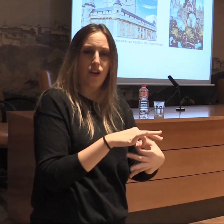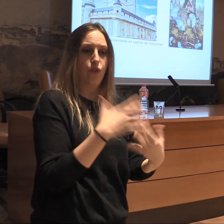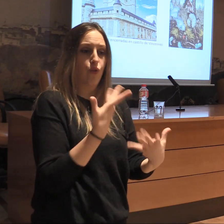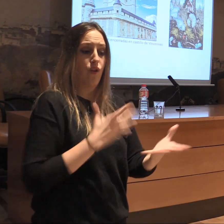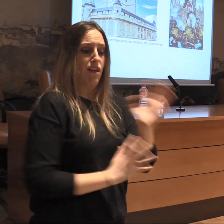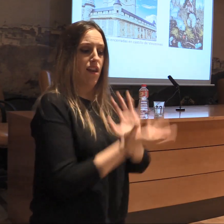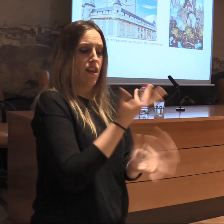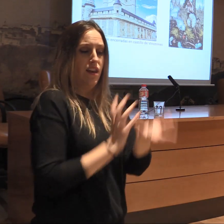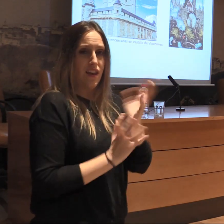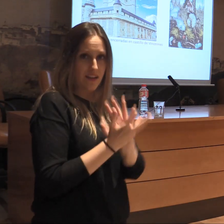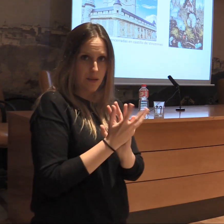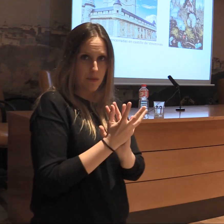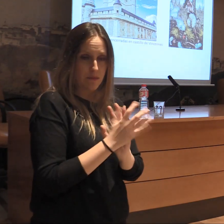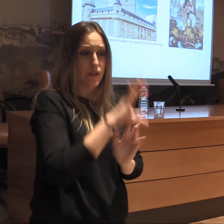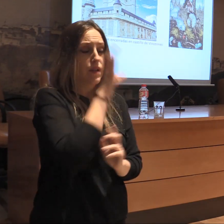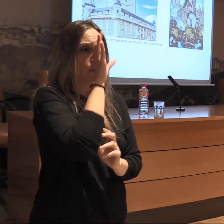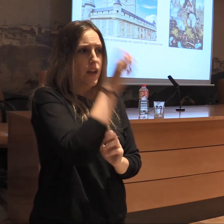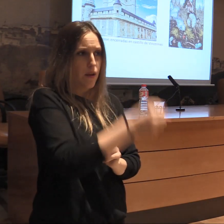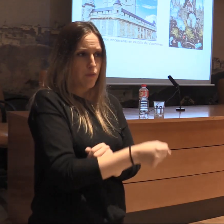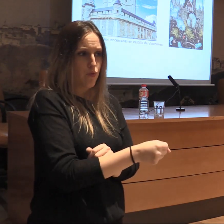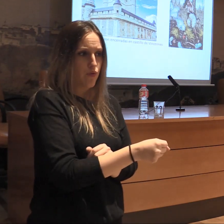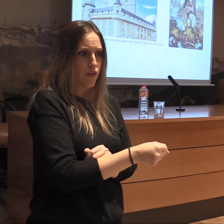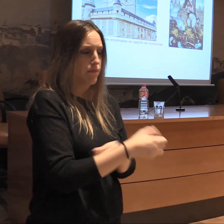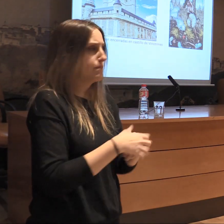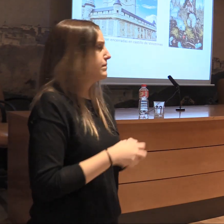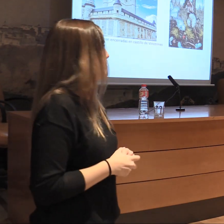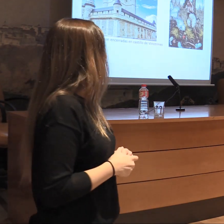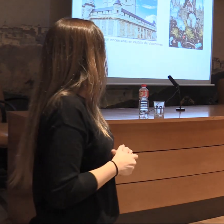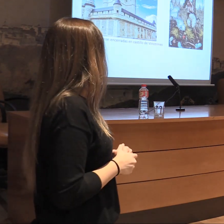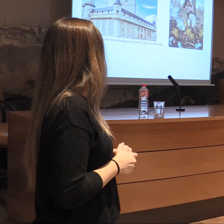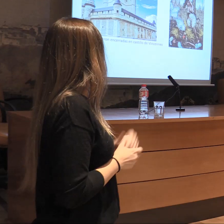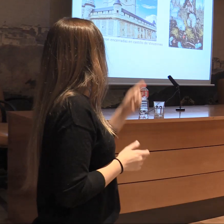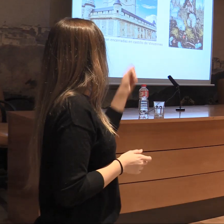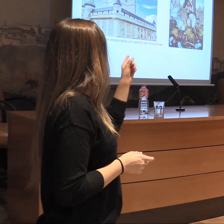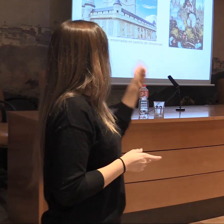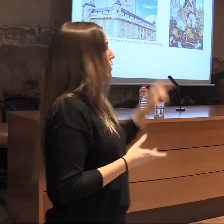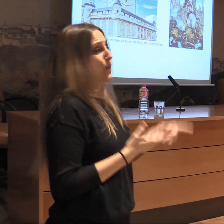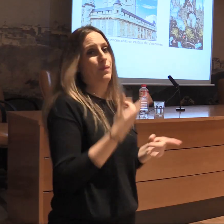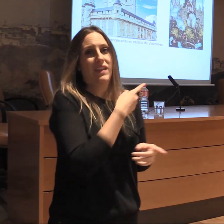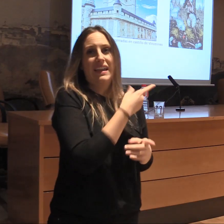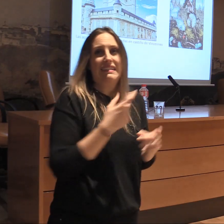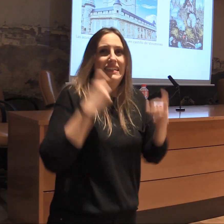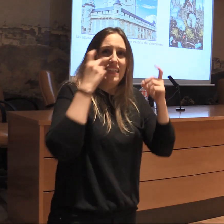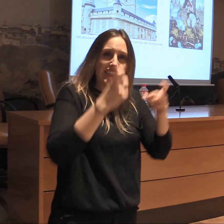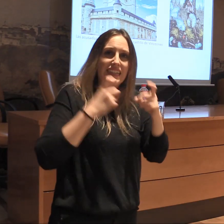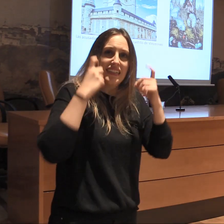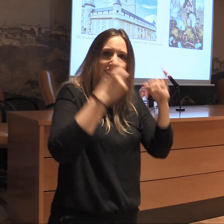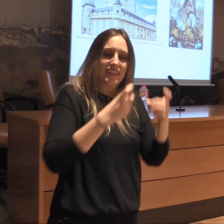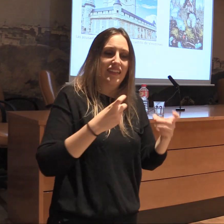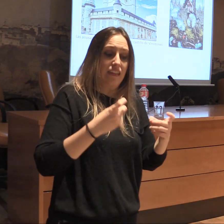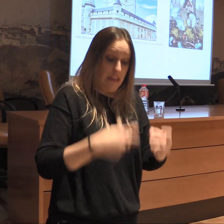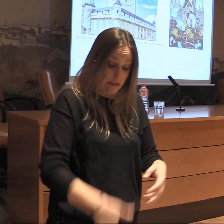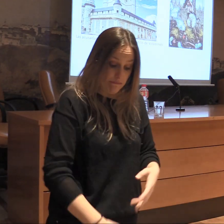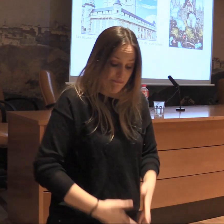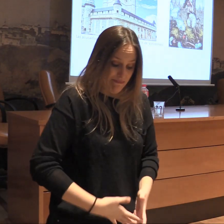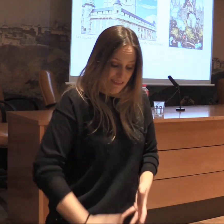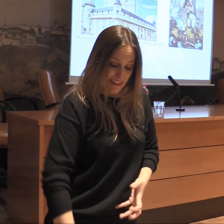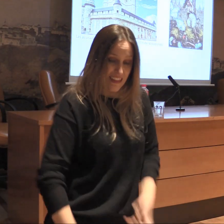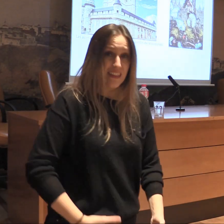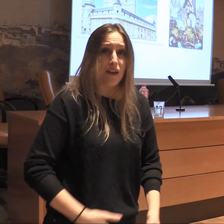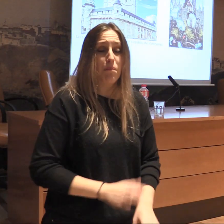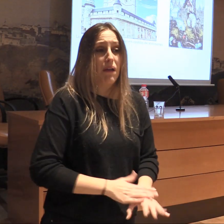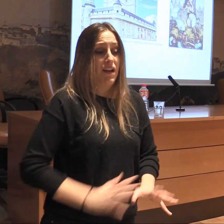proceso, la bruja La Boissin. Bueno, aquí está intentando quitar el heno que tenía en los pies para no